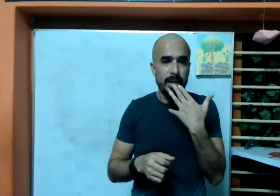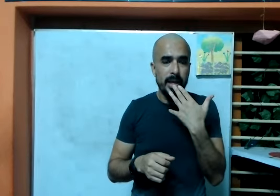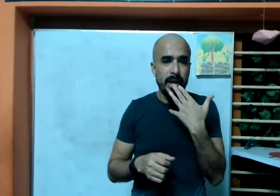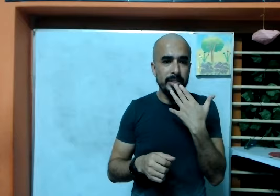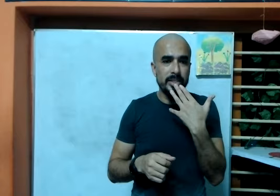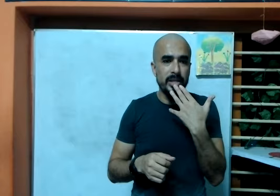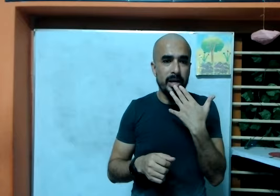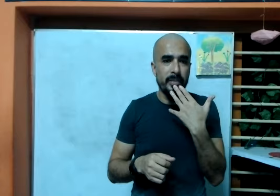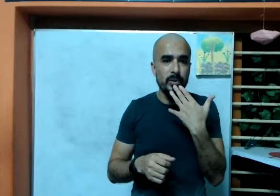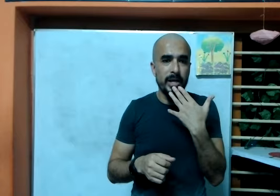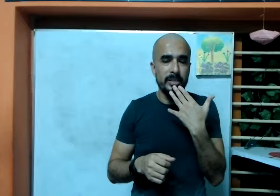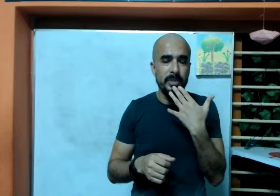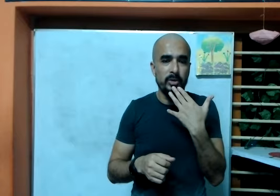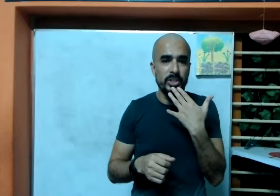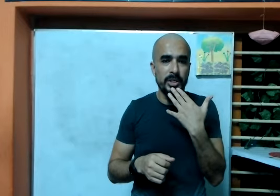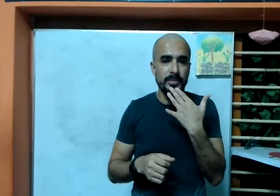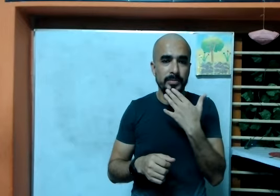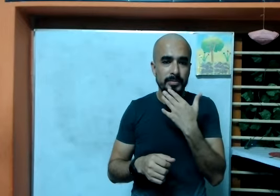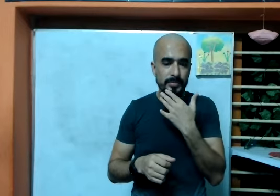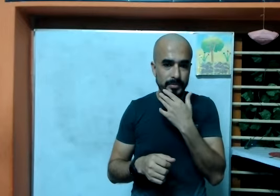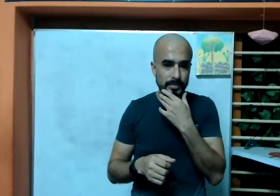I asked Jarab to ask me.